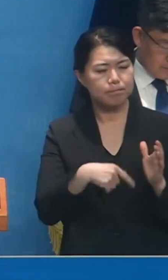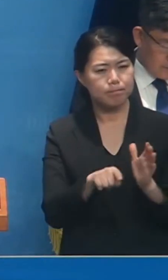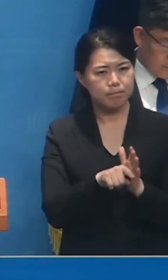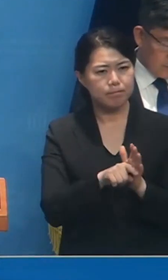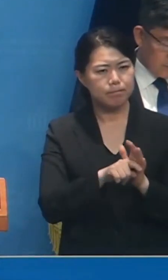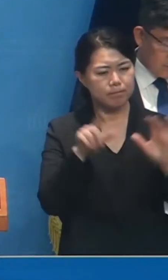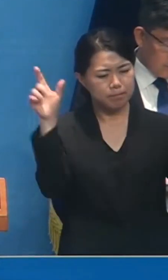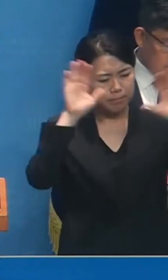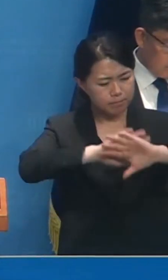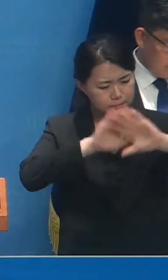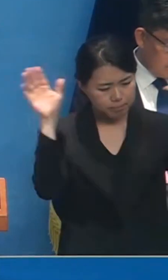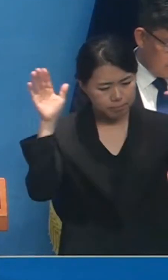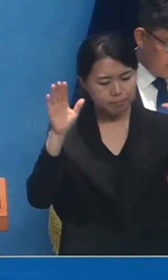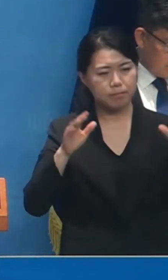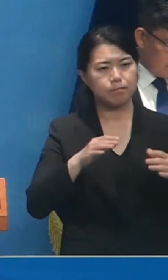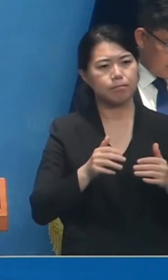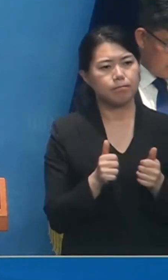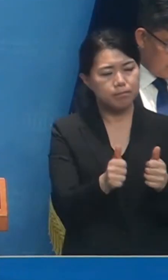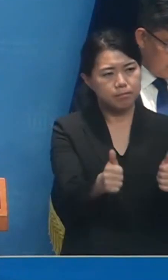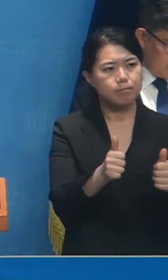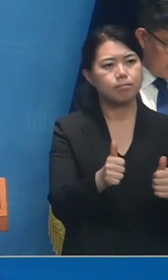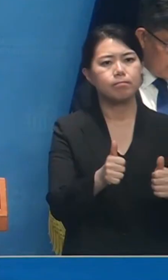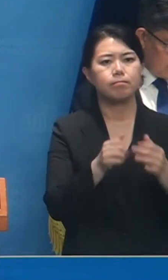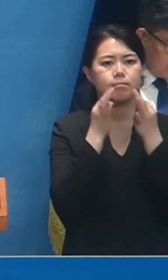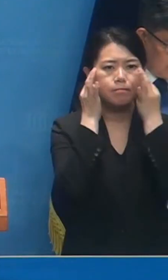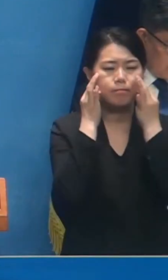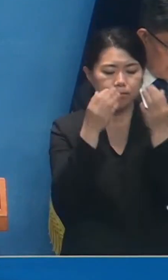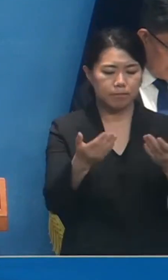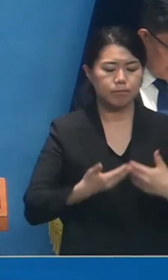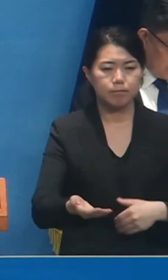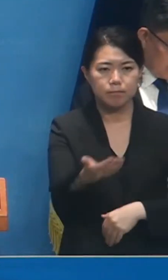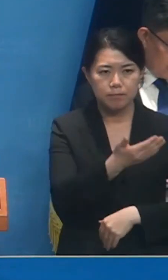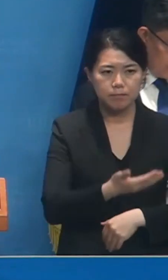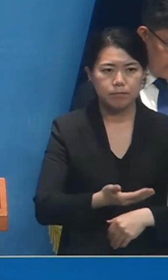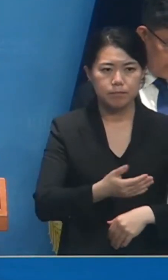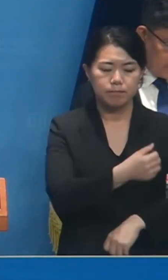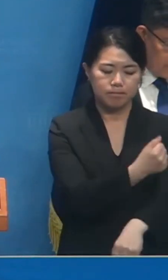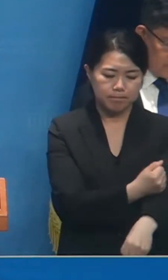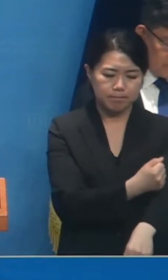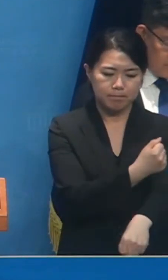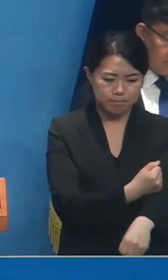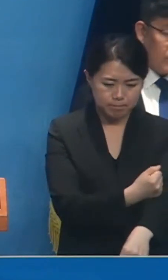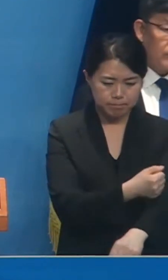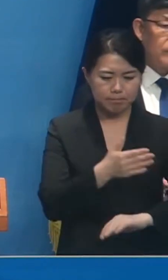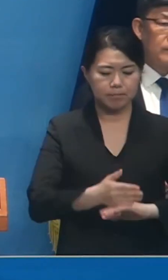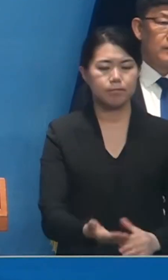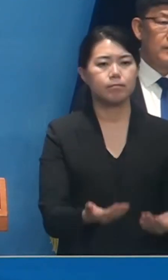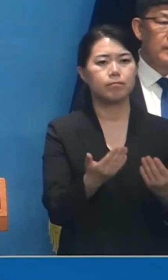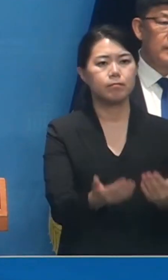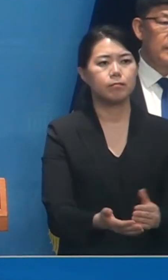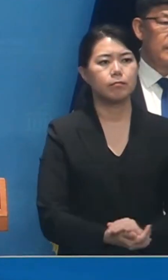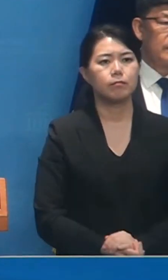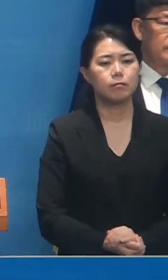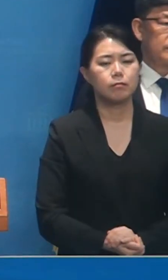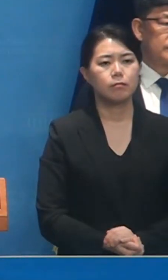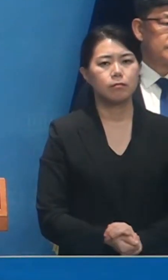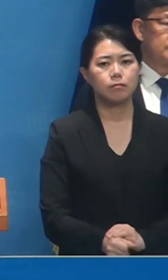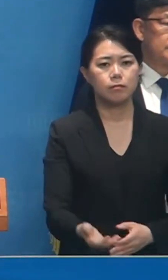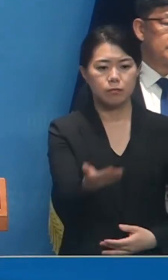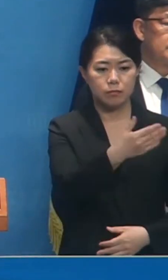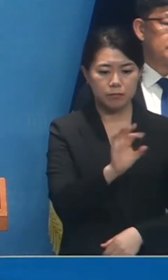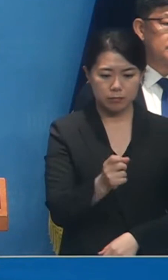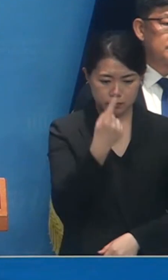밤낮으로 애써주신 모든 국회의원님들과 관계자 여러분의 숭고한 노고에 깊이 감사드립니다. 여러분의